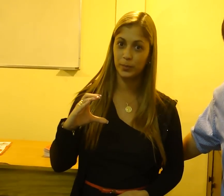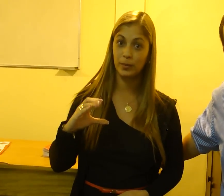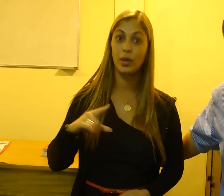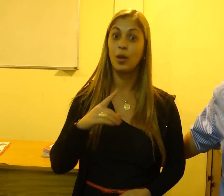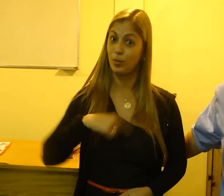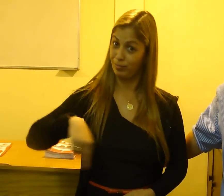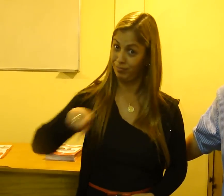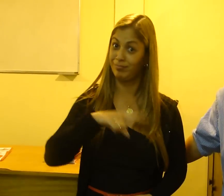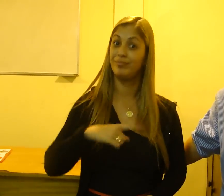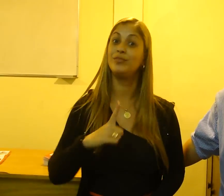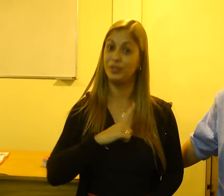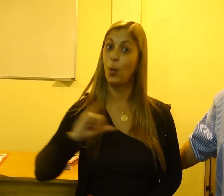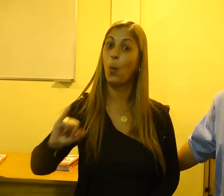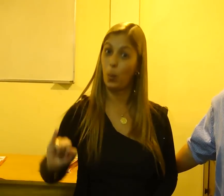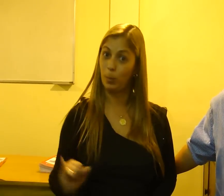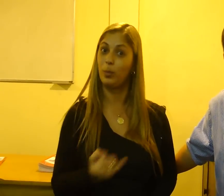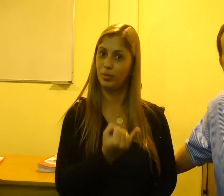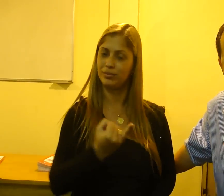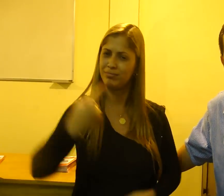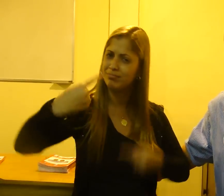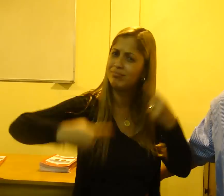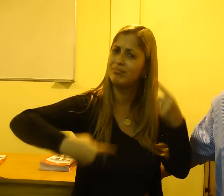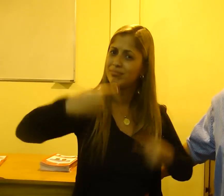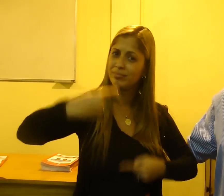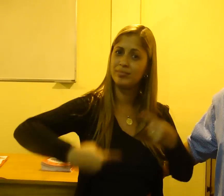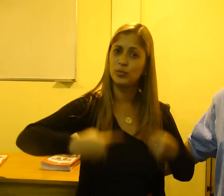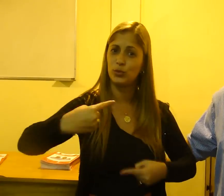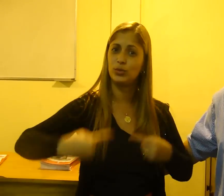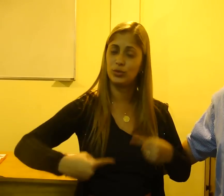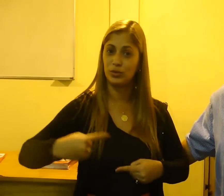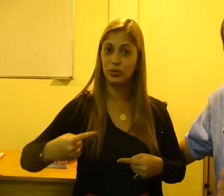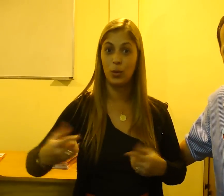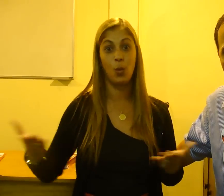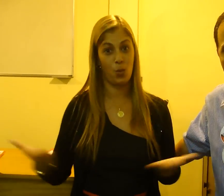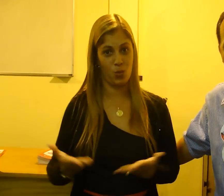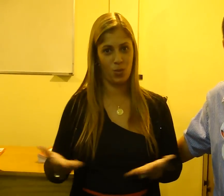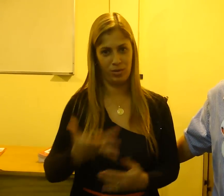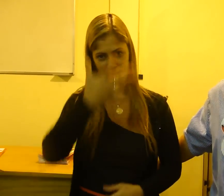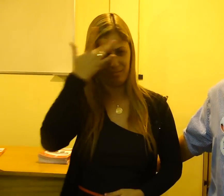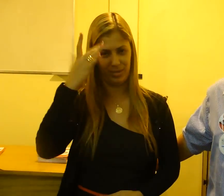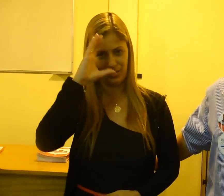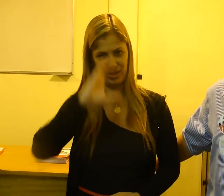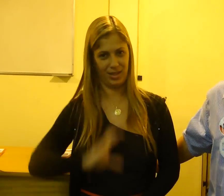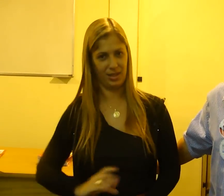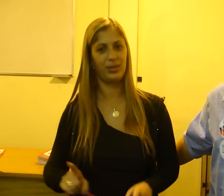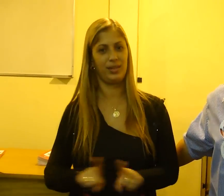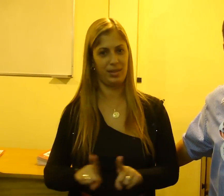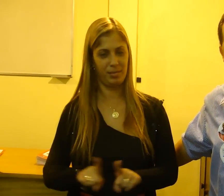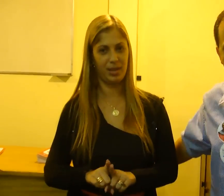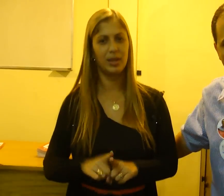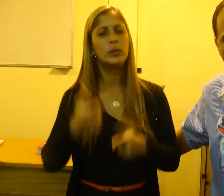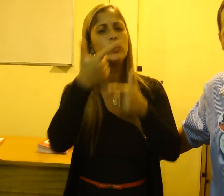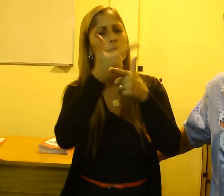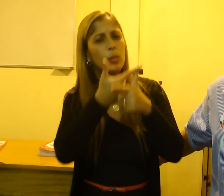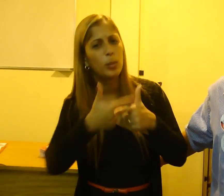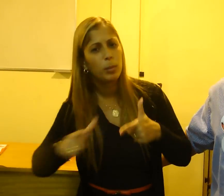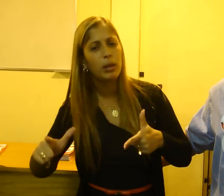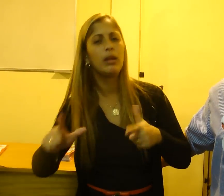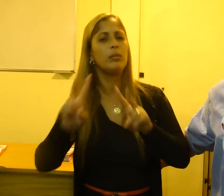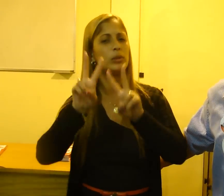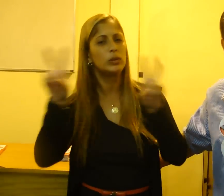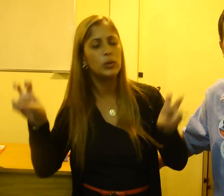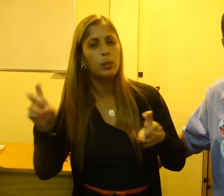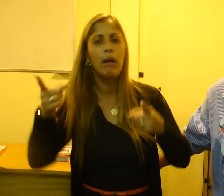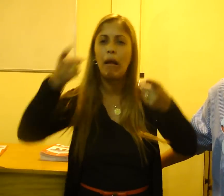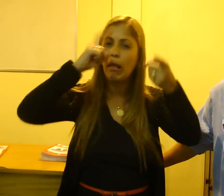Nós tivemos a oportunidade de dialogar, né, com esses cidadãos e cidadãs sobre os problemas,